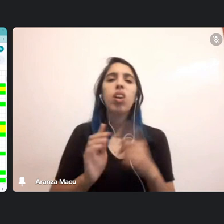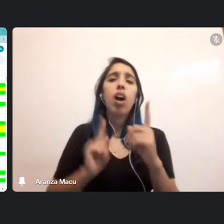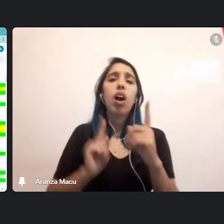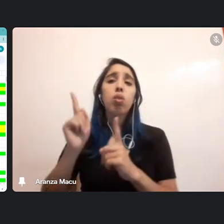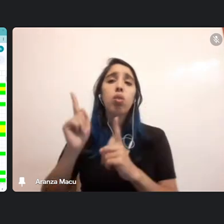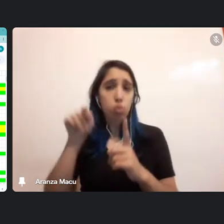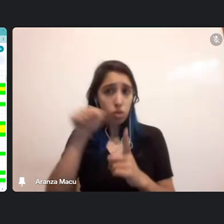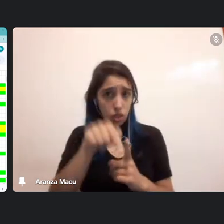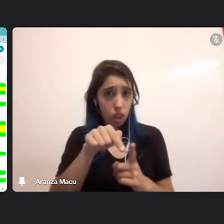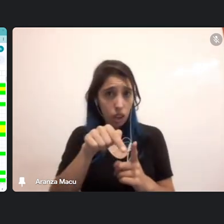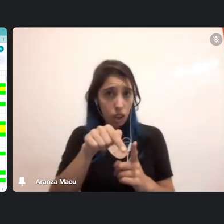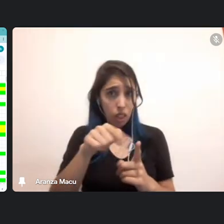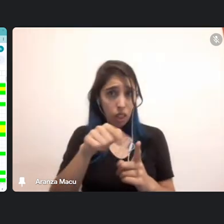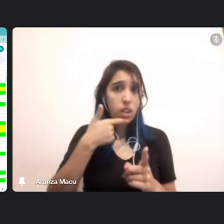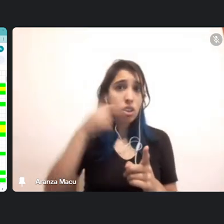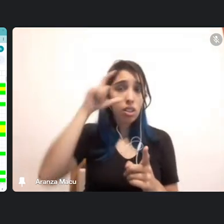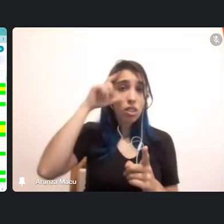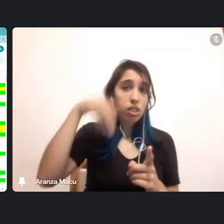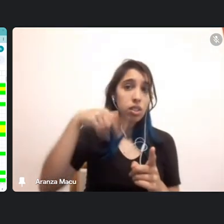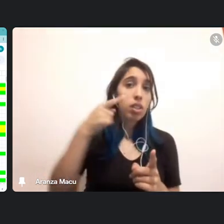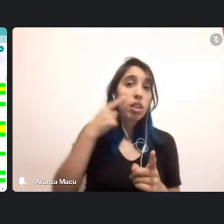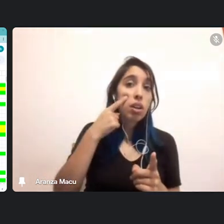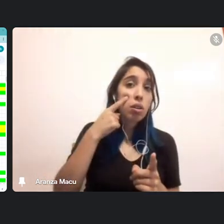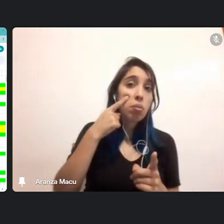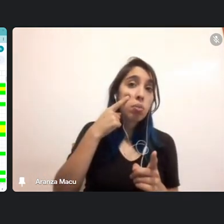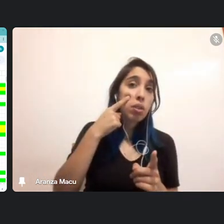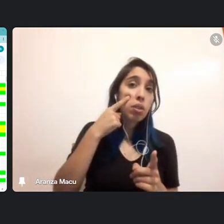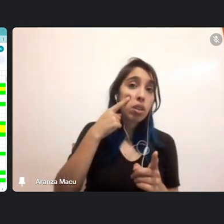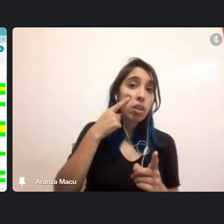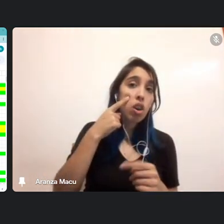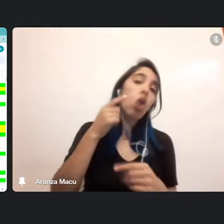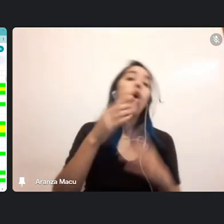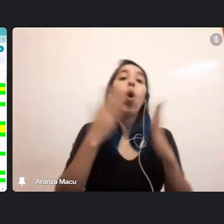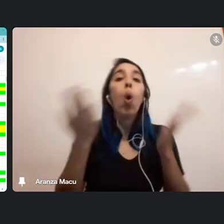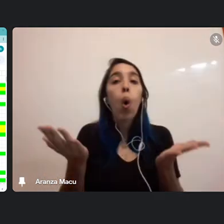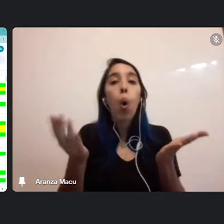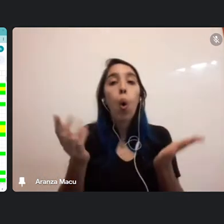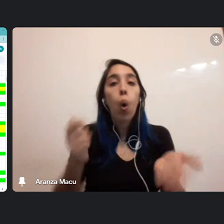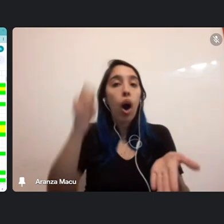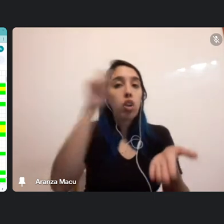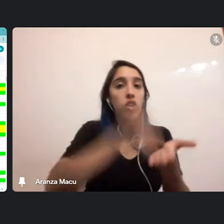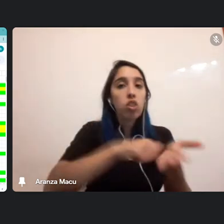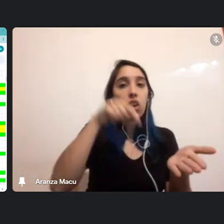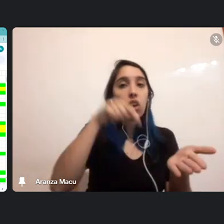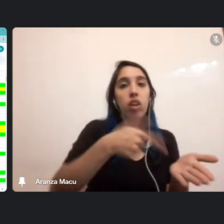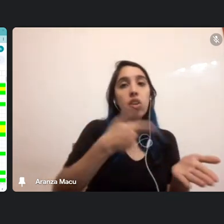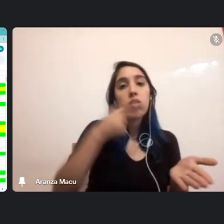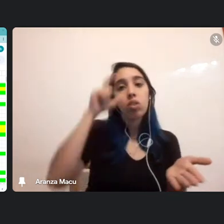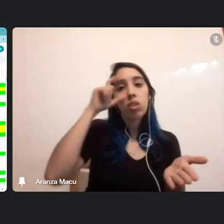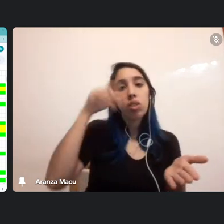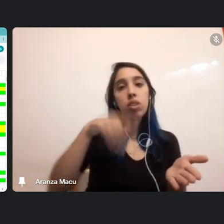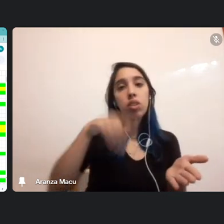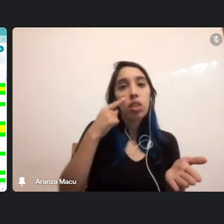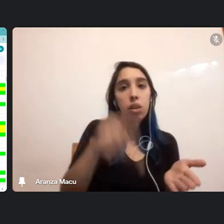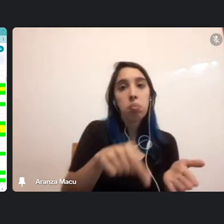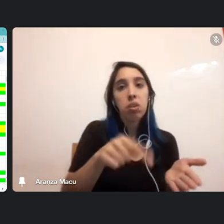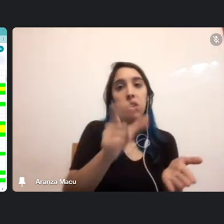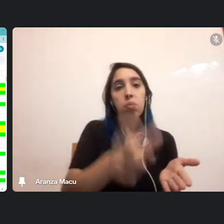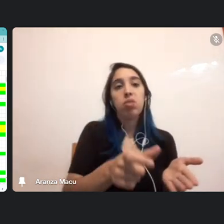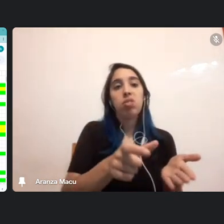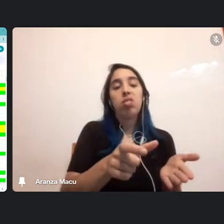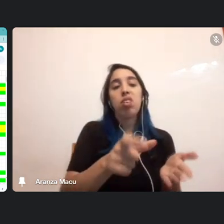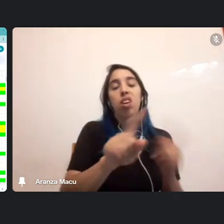anotado como semi y no es semipresencial, para anotarlo, para tenerlo en cuenta para el examen.